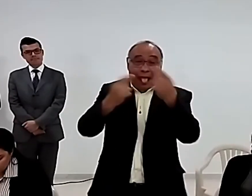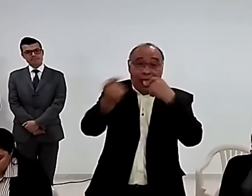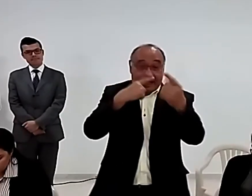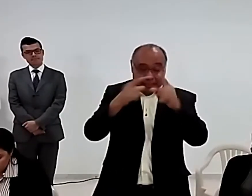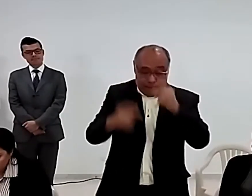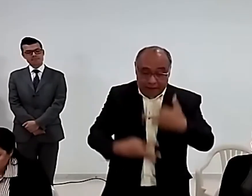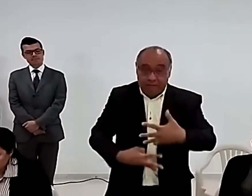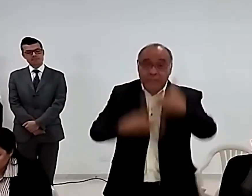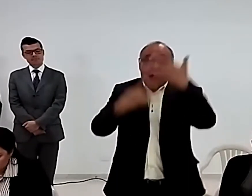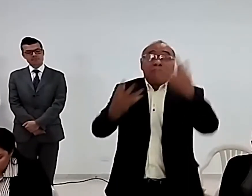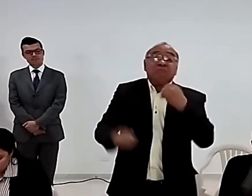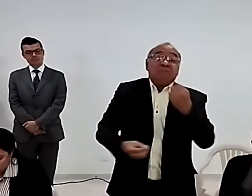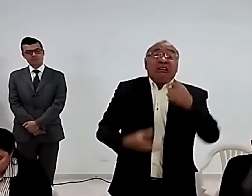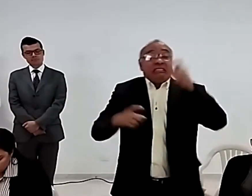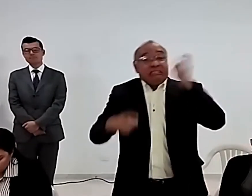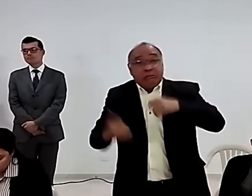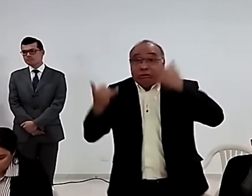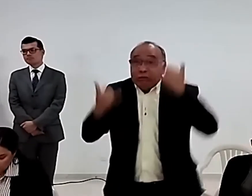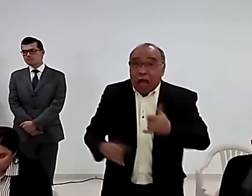mismo